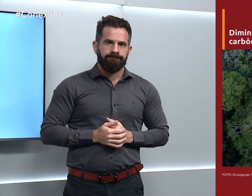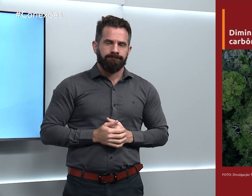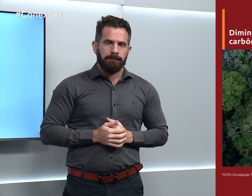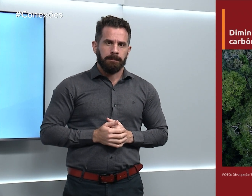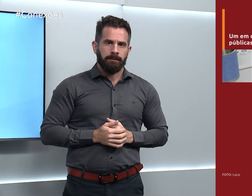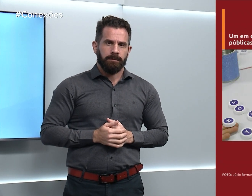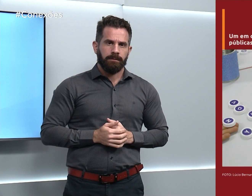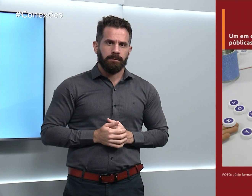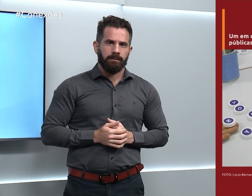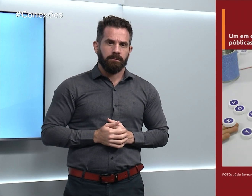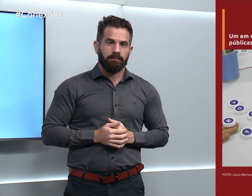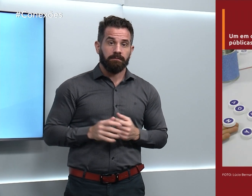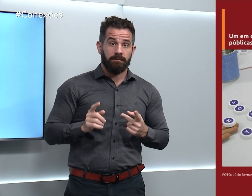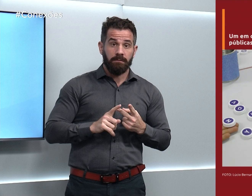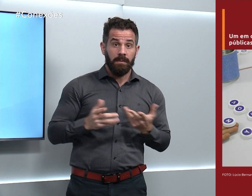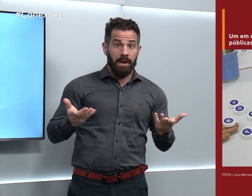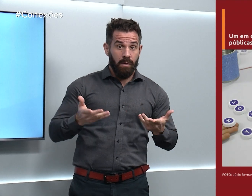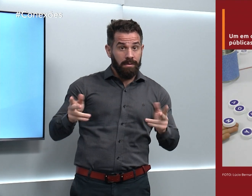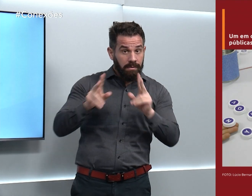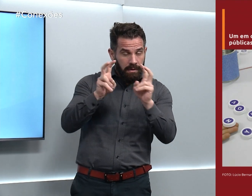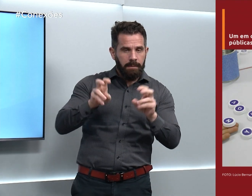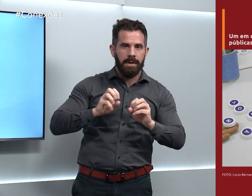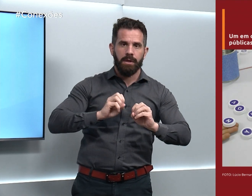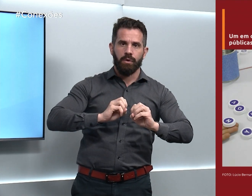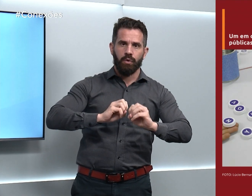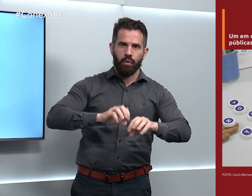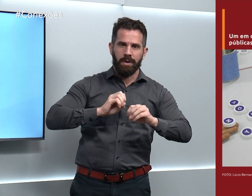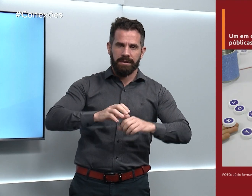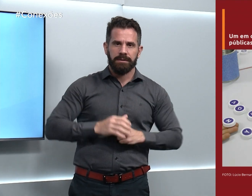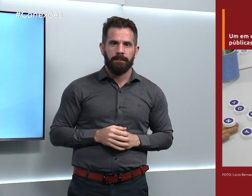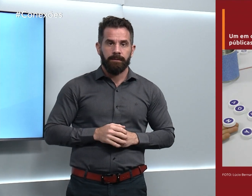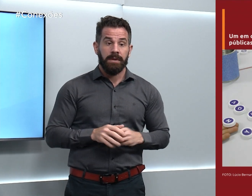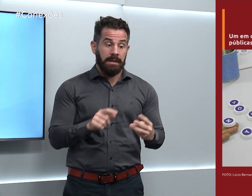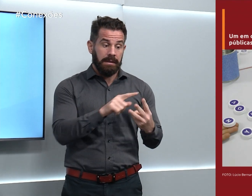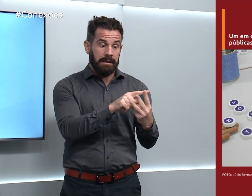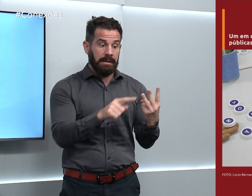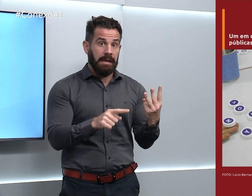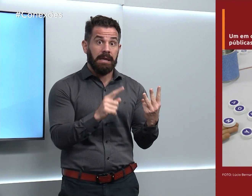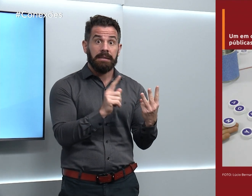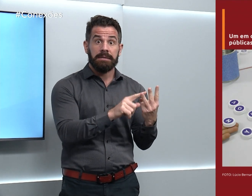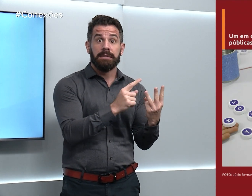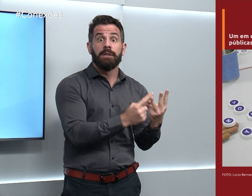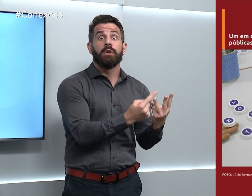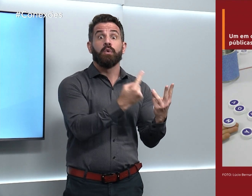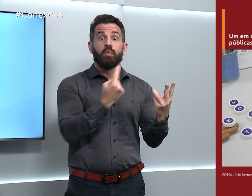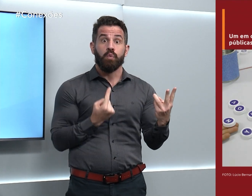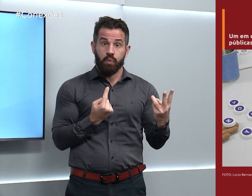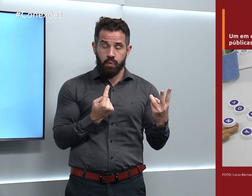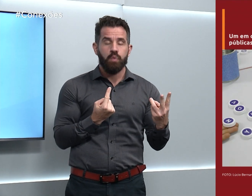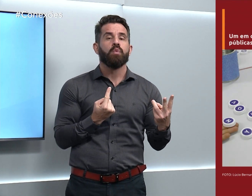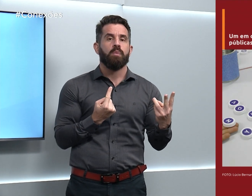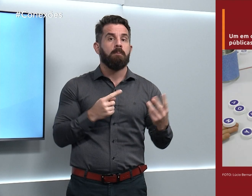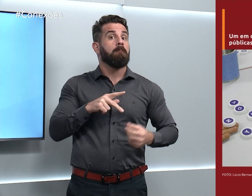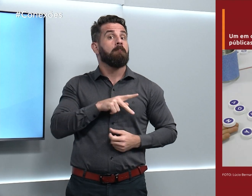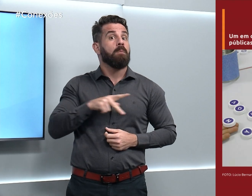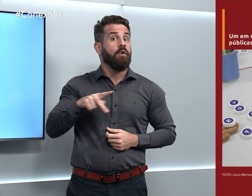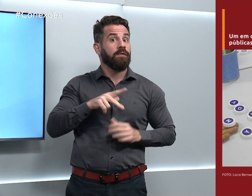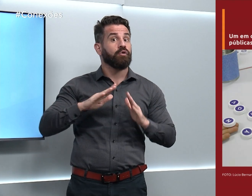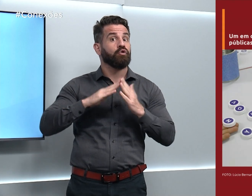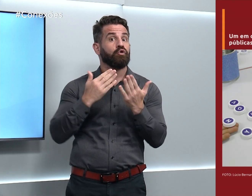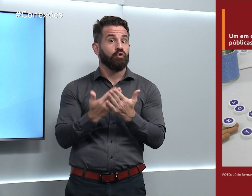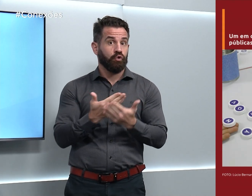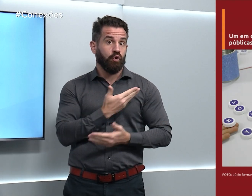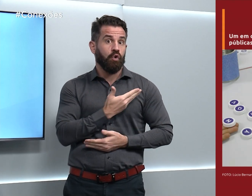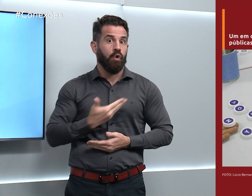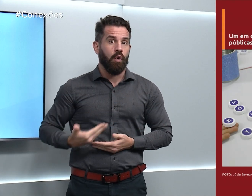E agora a gente fala de educação. 1 em cada 3 professores de escolas públicas brasileiras não tem a